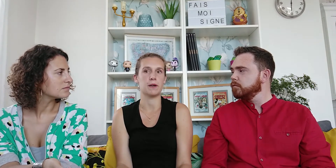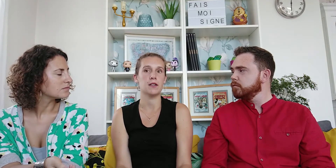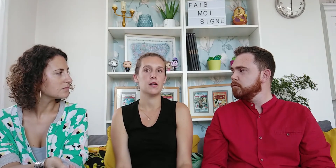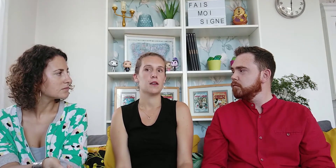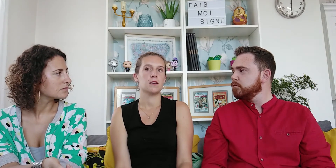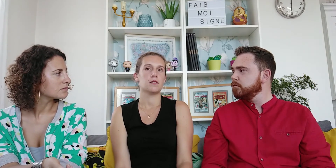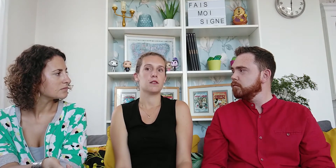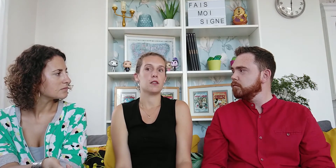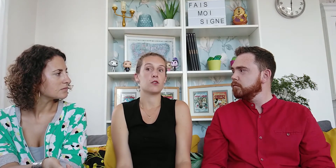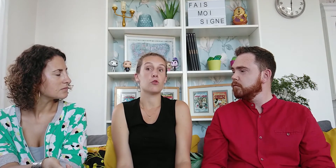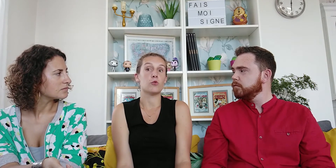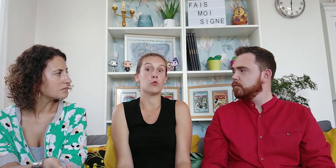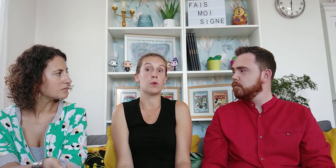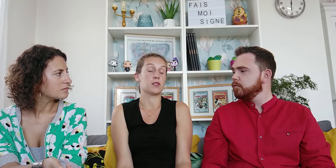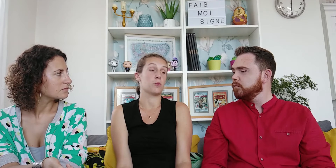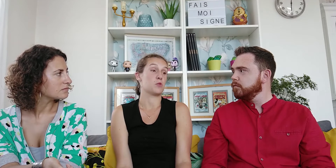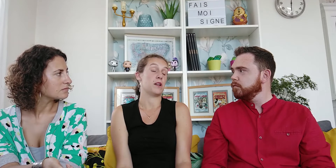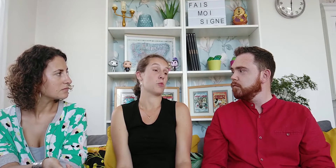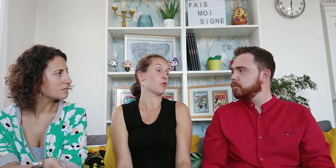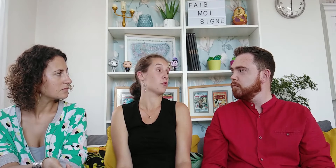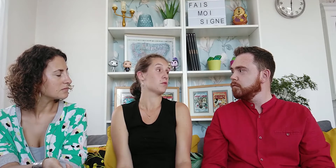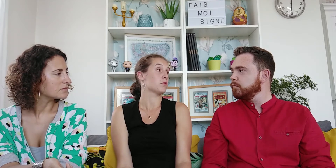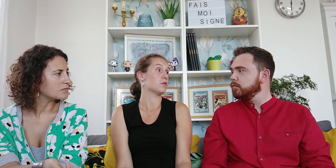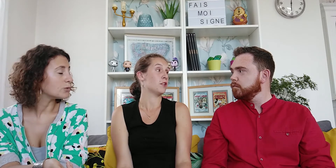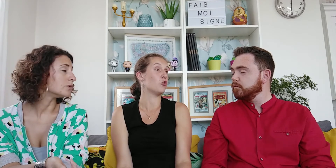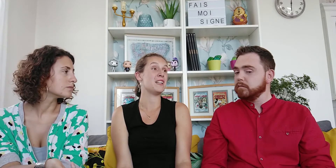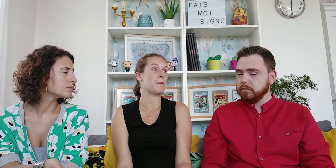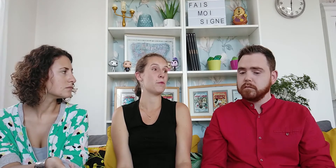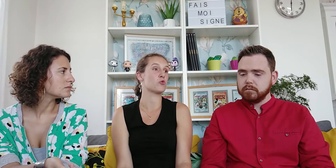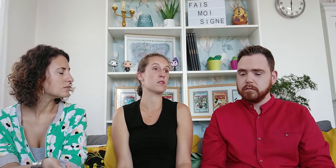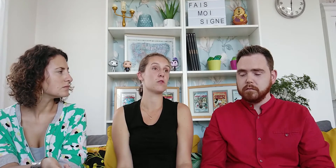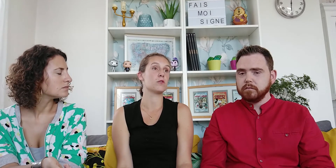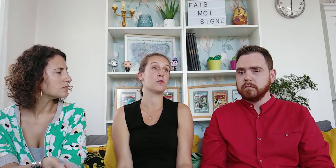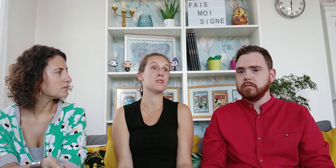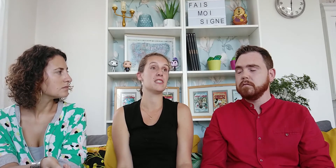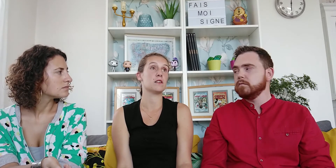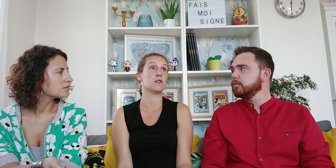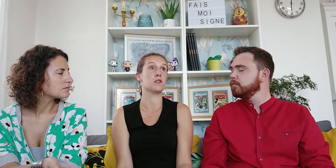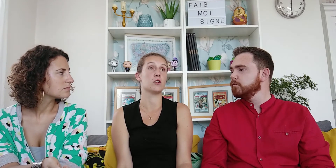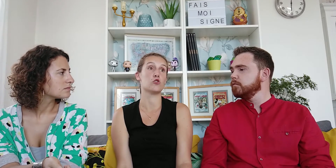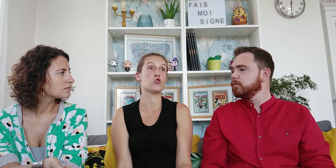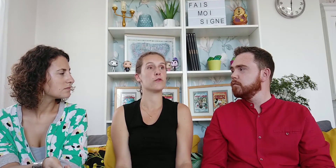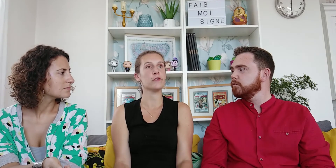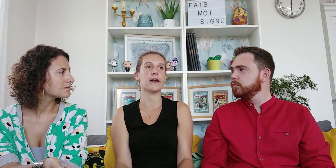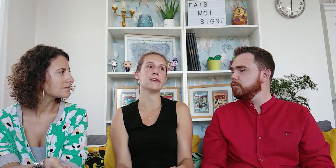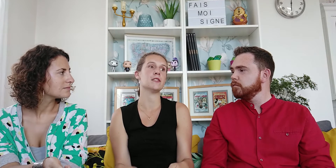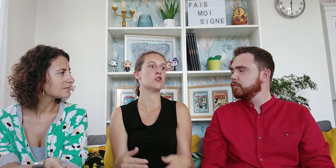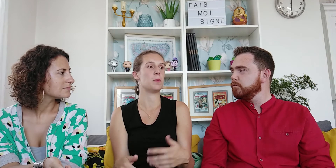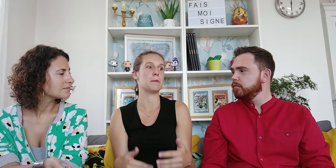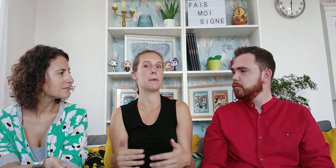pas, et que ça n'empêche pas la compréhension. Et que lui, il n'a pas besoin de me dire je voudrais, s'il te plaît,